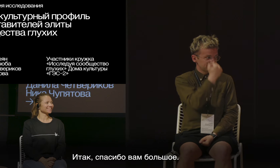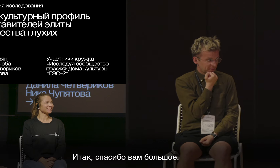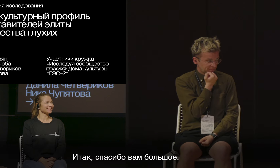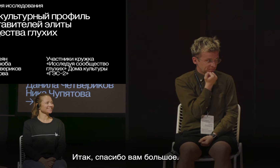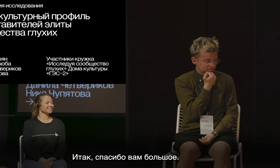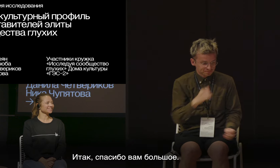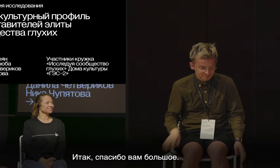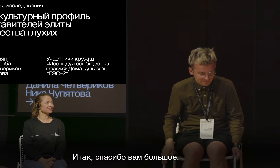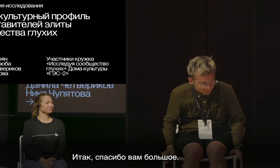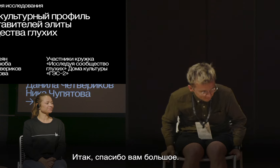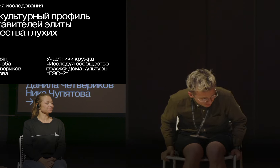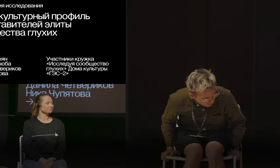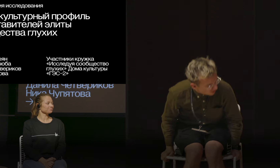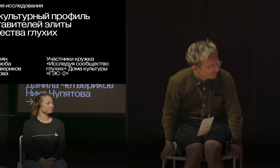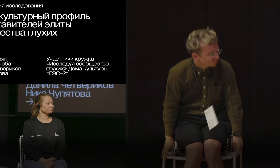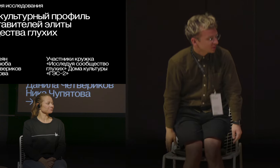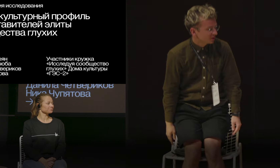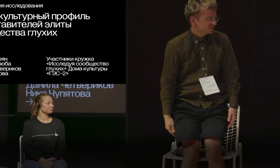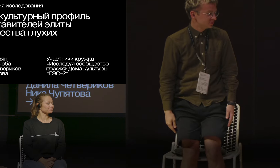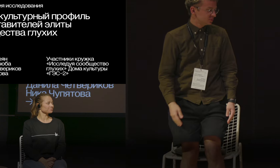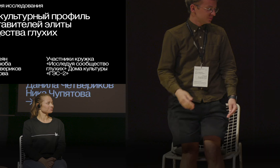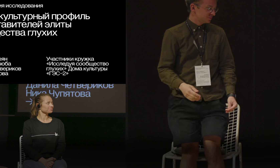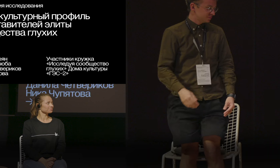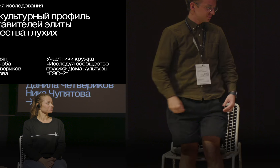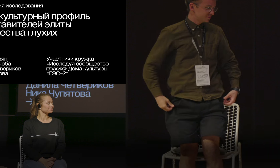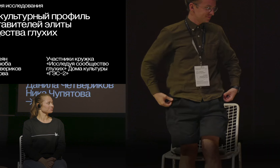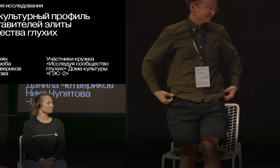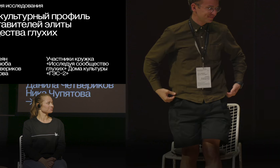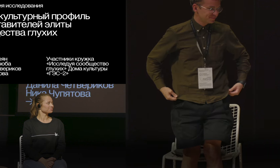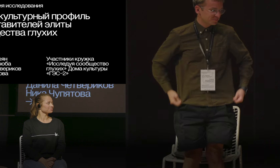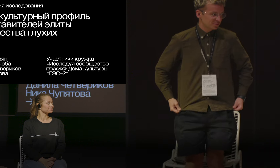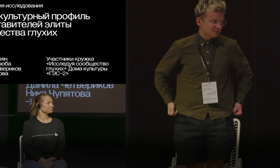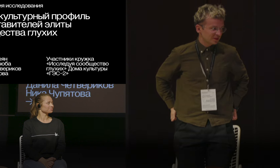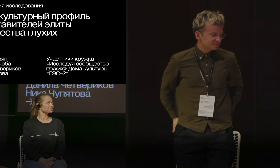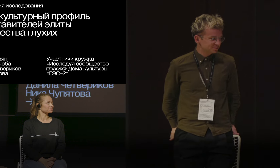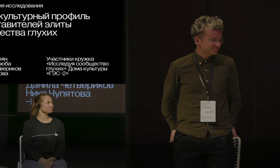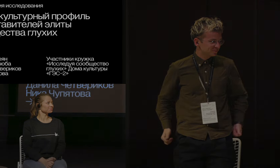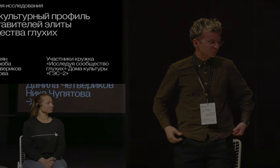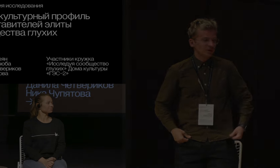исследованием тех представителей элиты, которые были названы. Итак, спасибо вам большое.